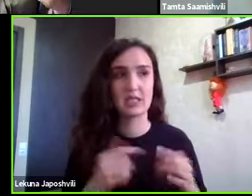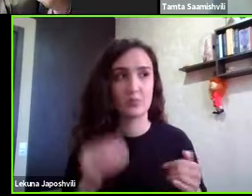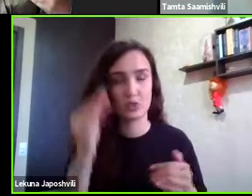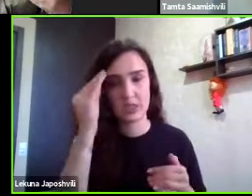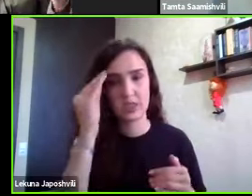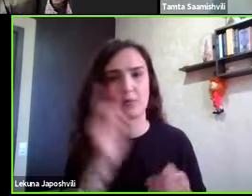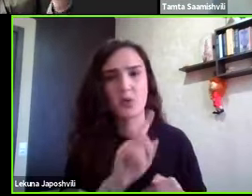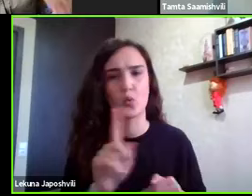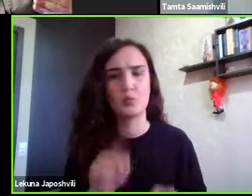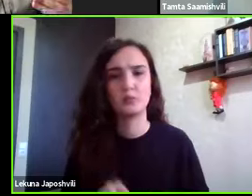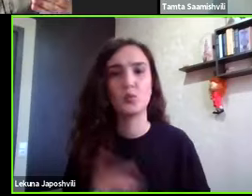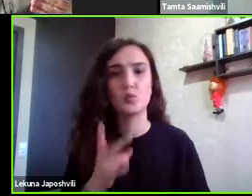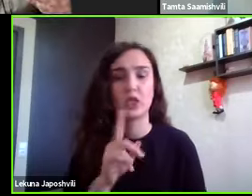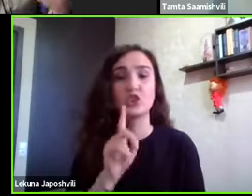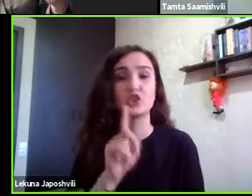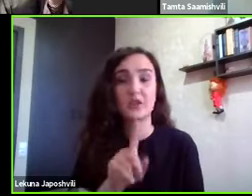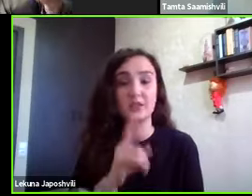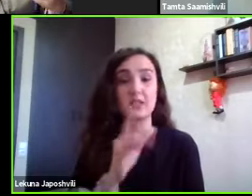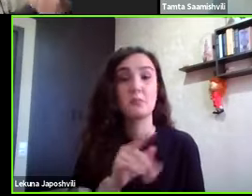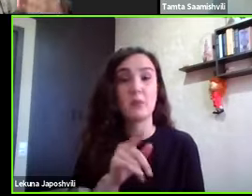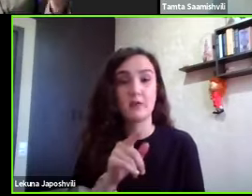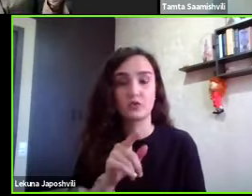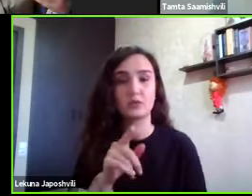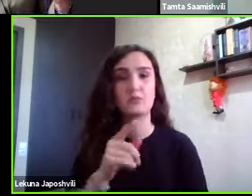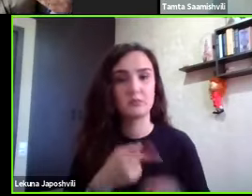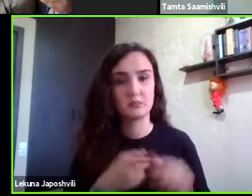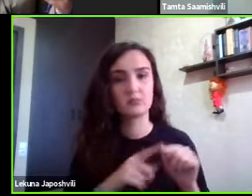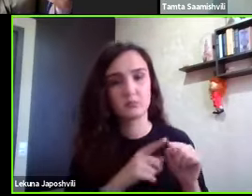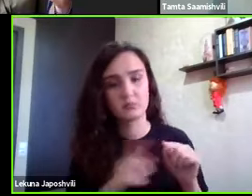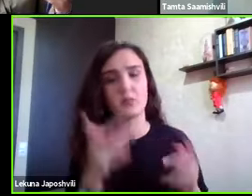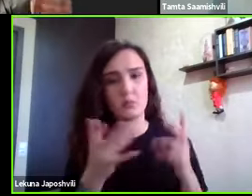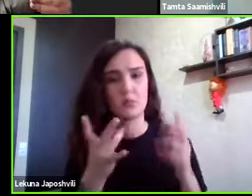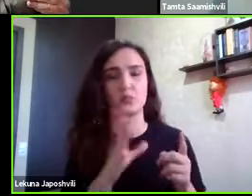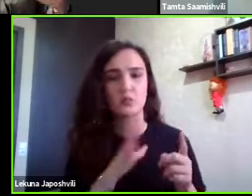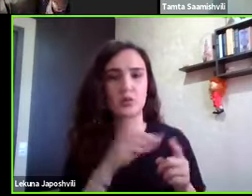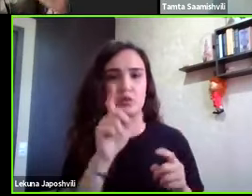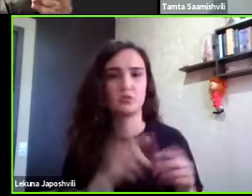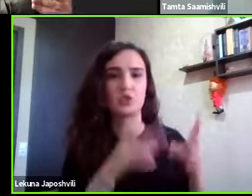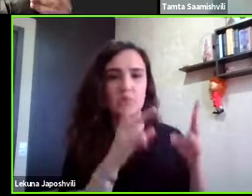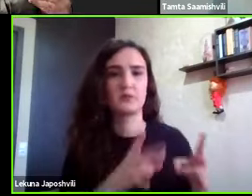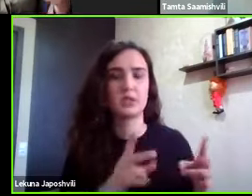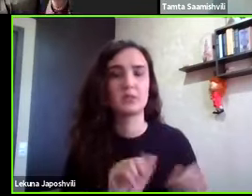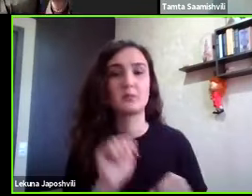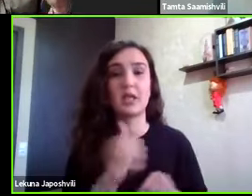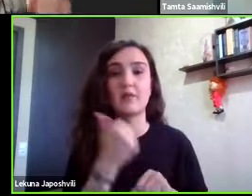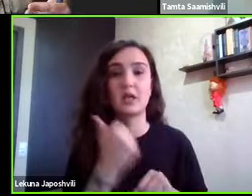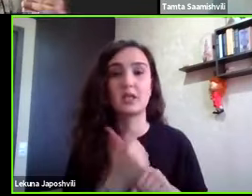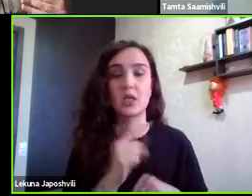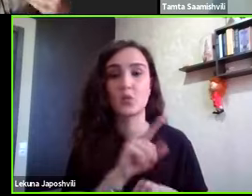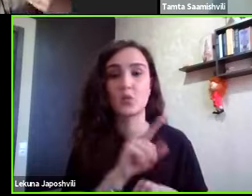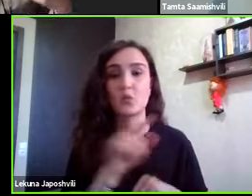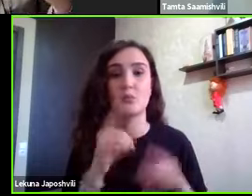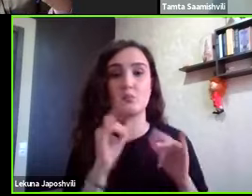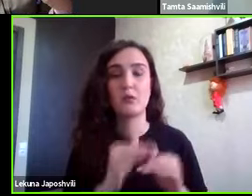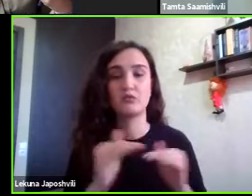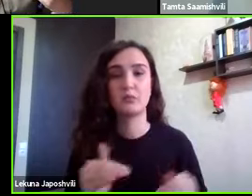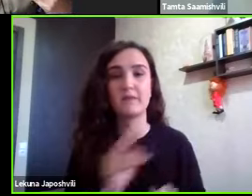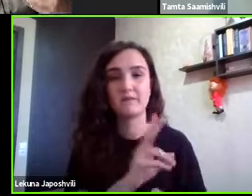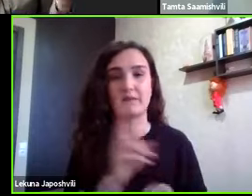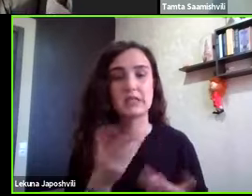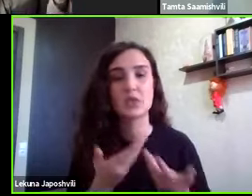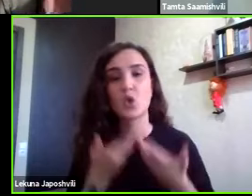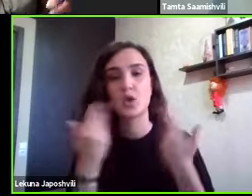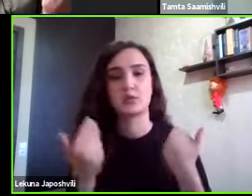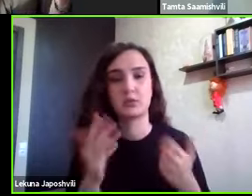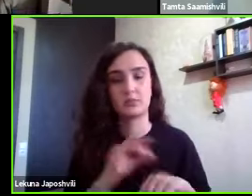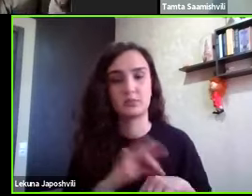რომ თქვა უნდა შეხვდეს ბავშვს, იქითკენ მივდივართ, რომ ალბათ უნდა შეხვდეს. თავარია რომ ამ ბავშვმა რომელიც იოლად